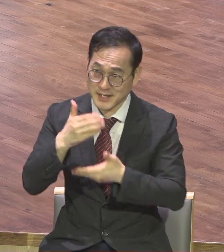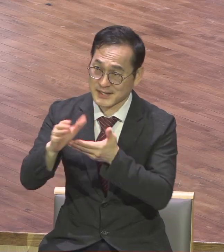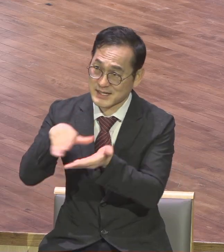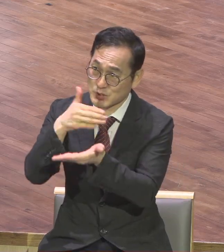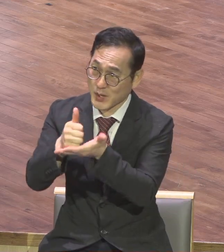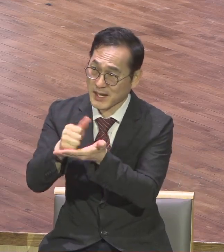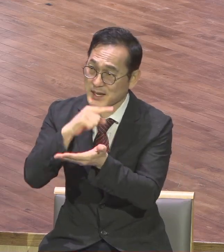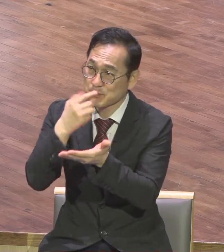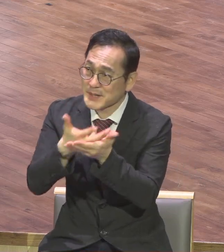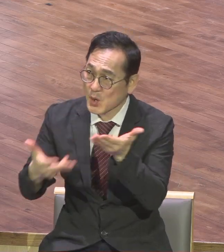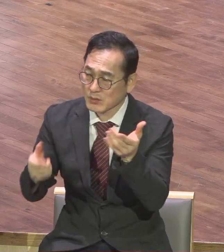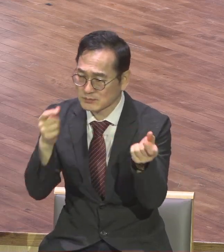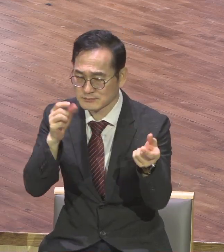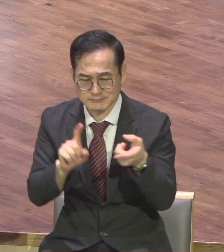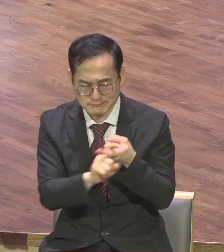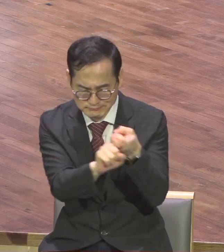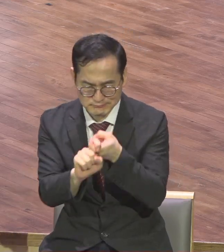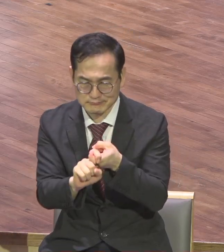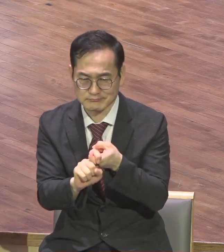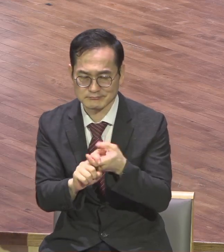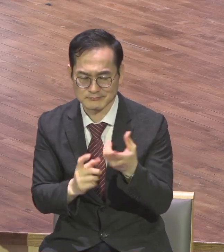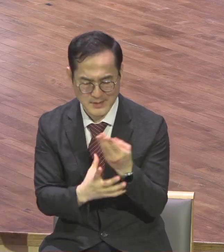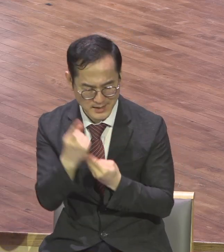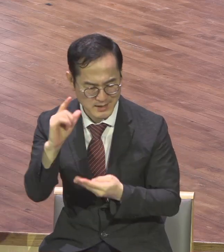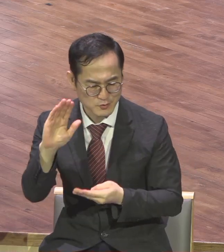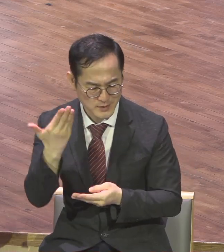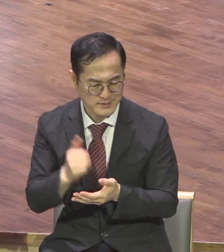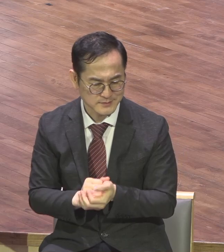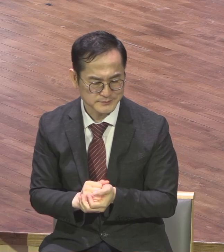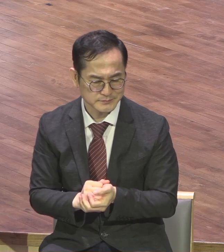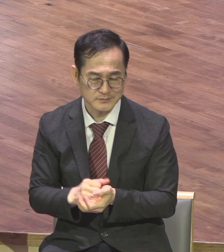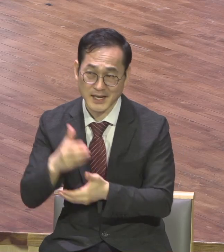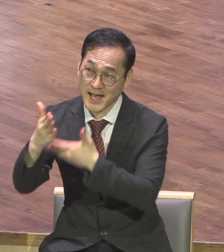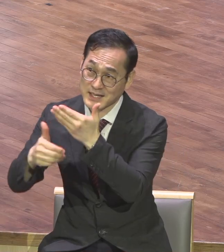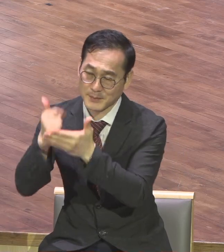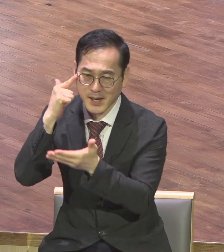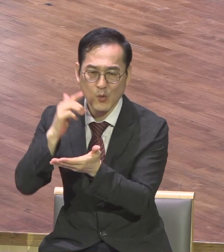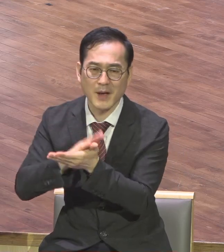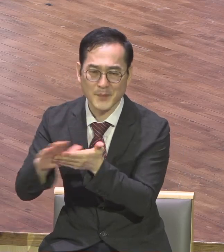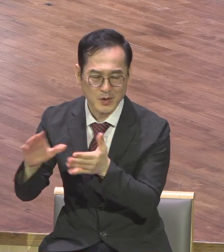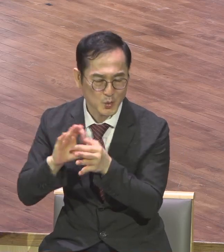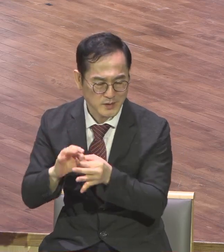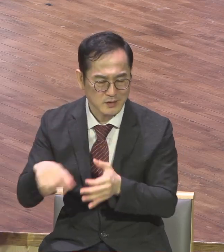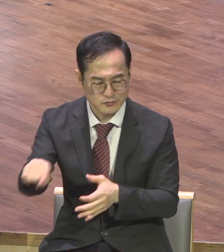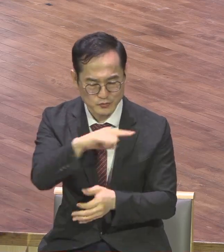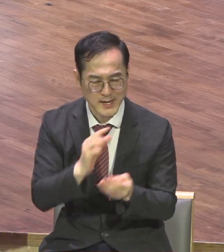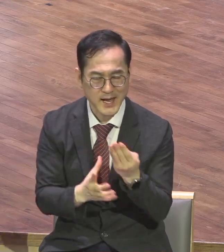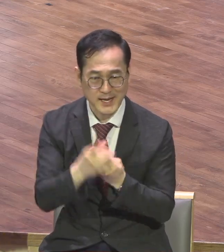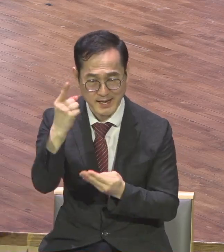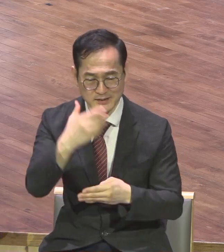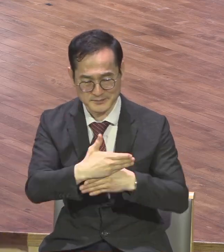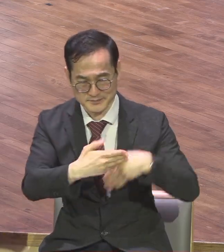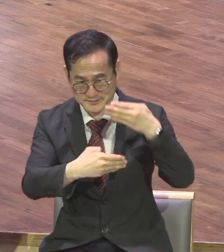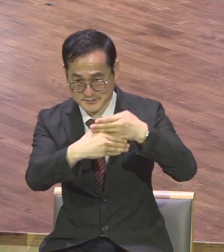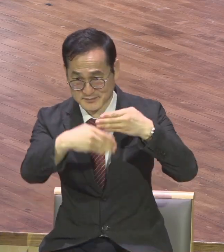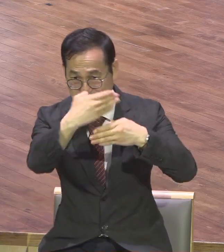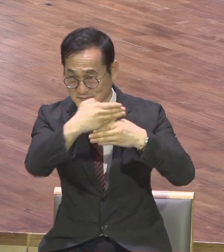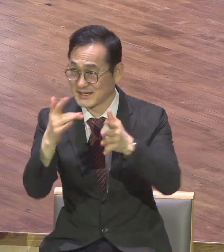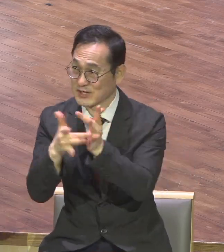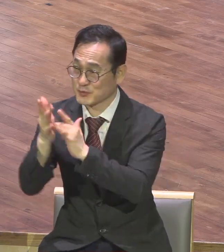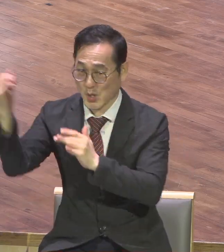가까워졌느니라. 그는 우리의 화평이신지라. 둘로 하나를 만드사 원수된 것 곧 중간에 막힌담을 자기 육체로